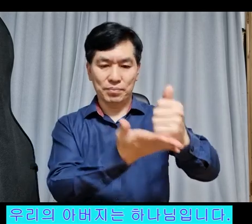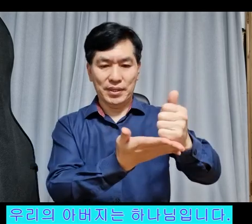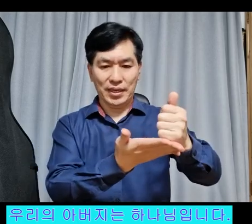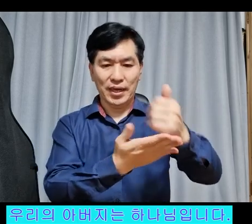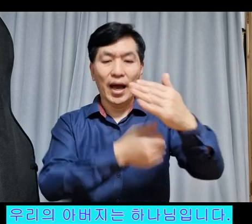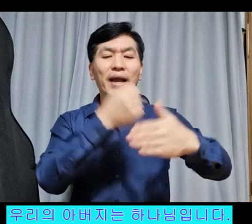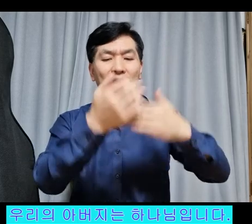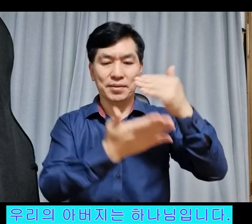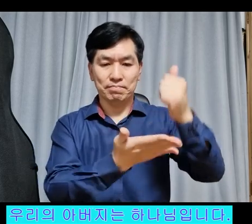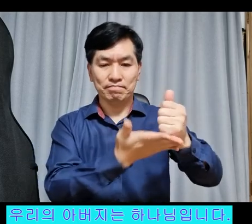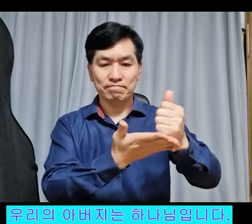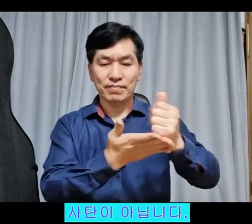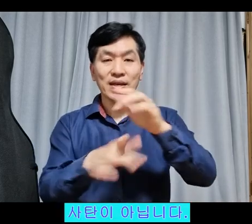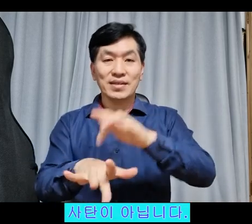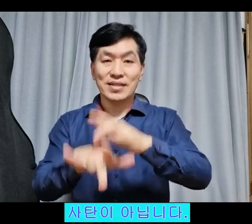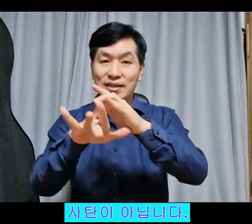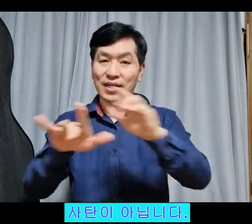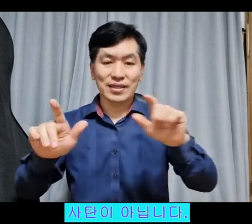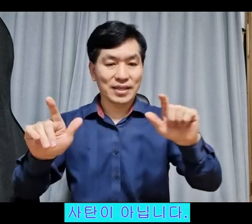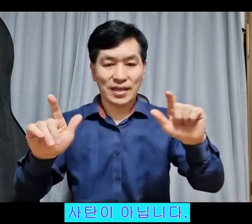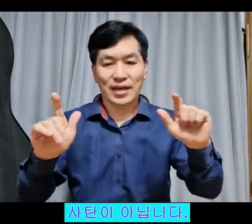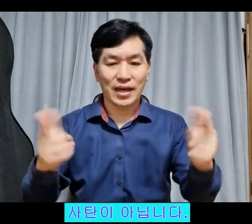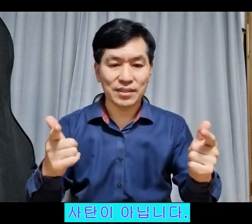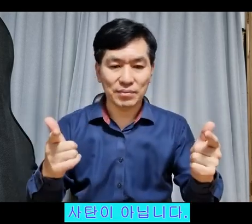하나님입니다. 하나님. 사탄이 아닙니다.